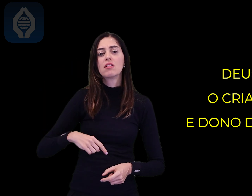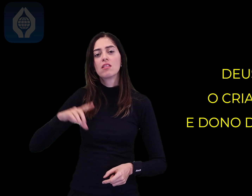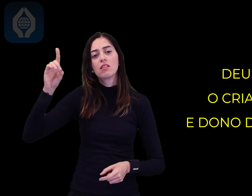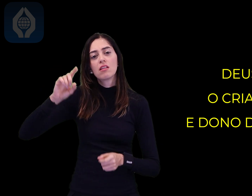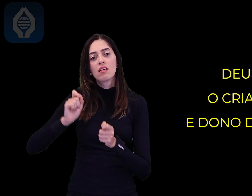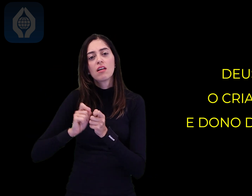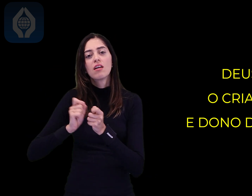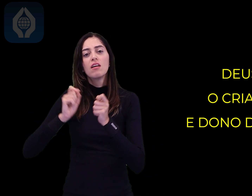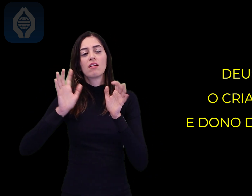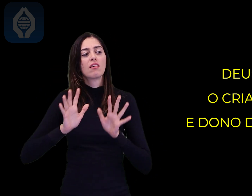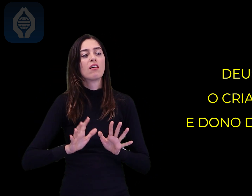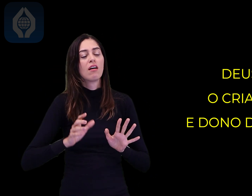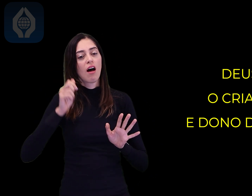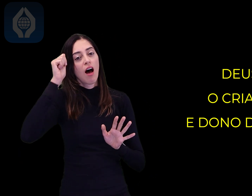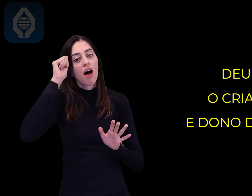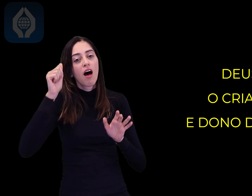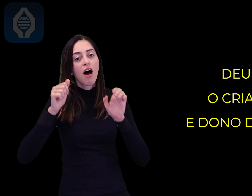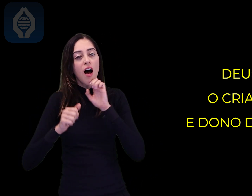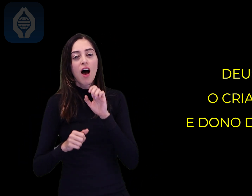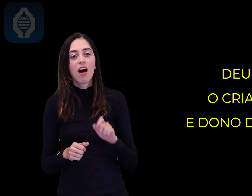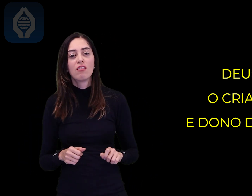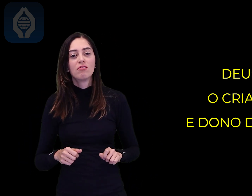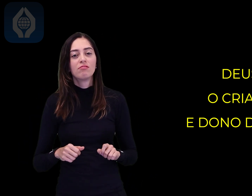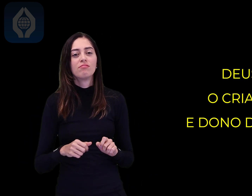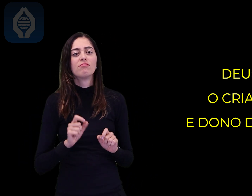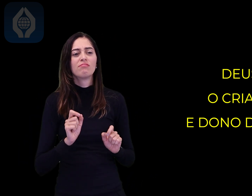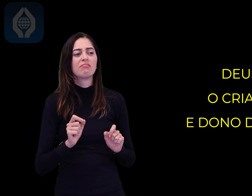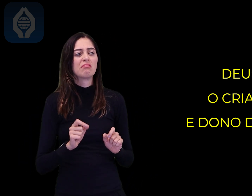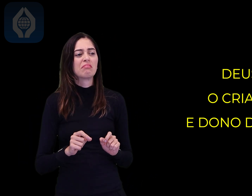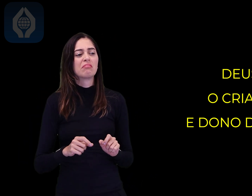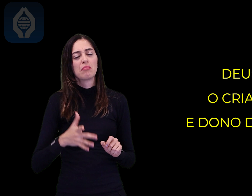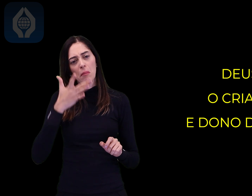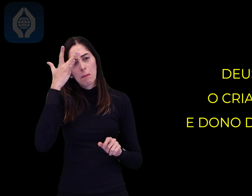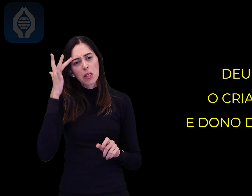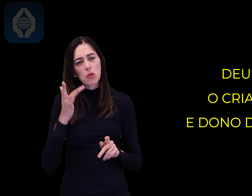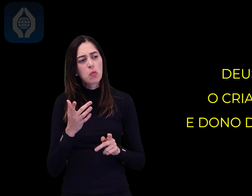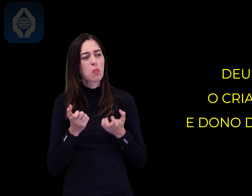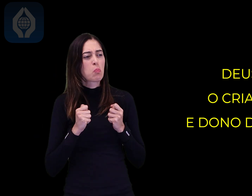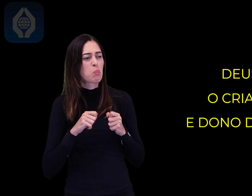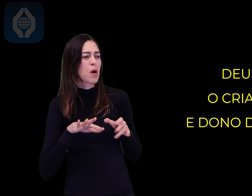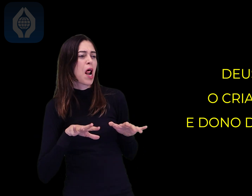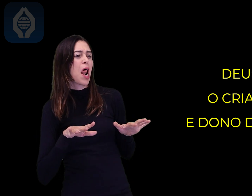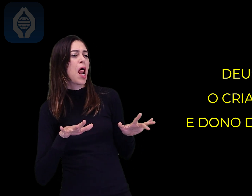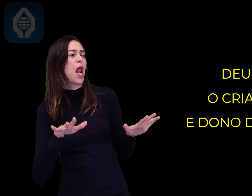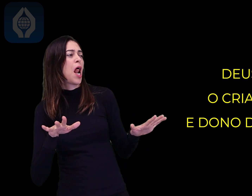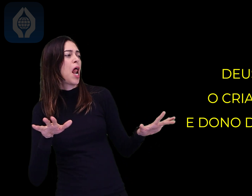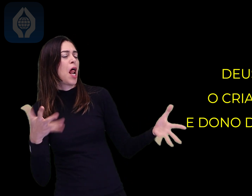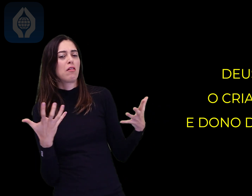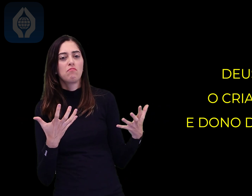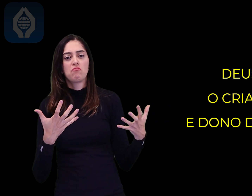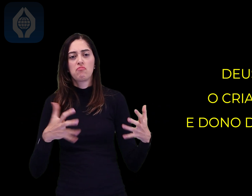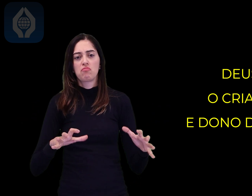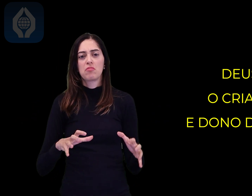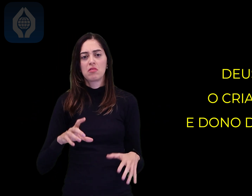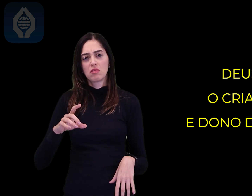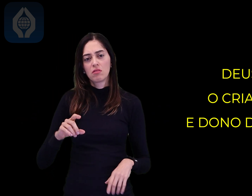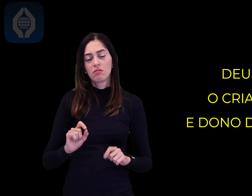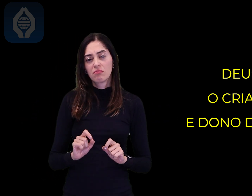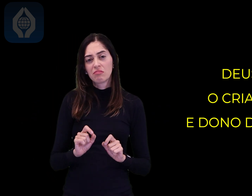a Adão e Eva. Elas não queriam se espalhar por diferentes partes do mundo como Deus ordenara. Ajuntaram-se em um